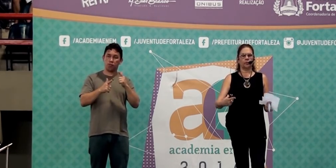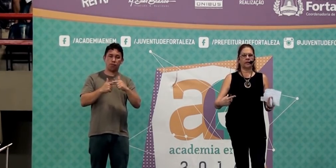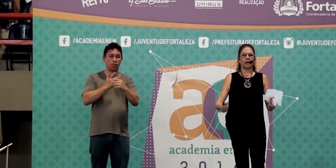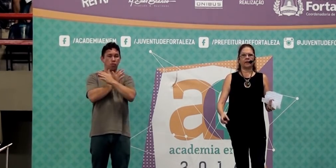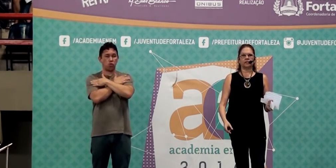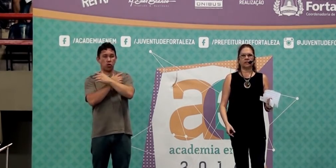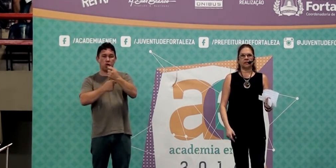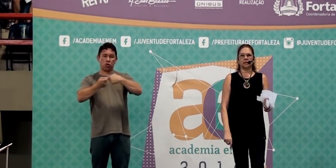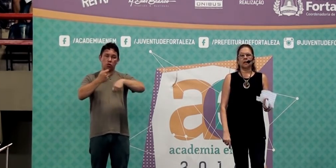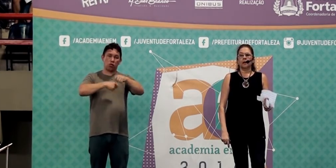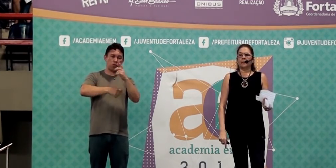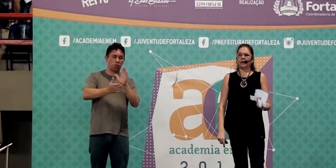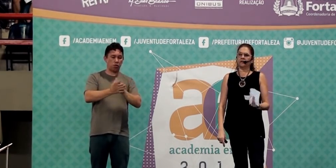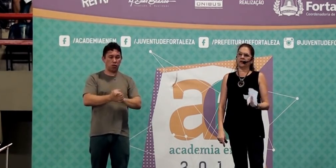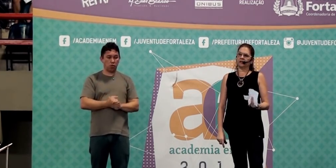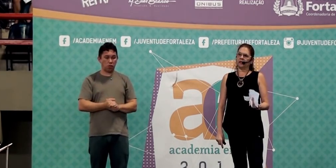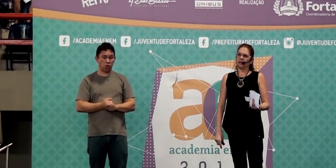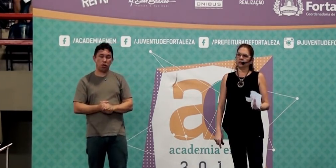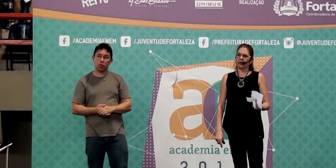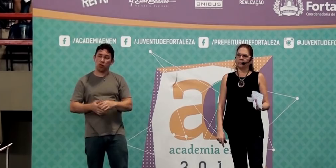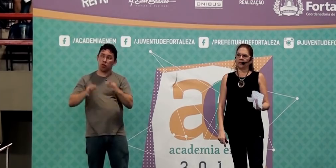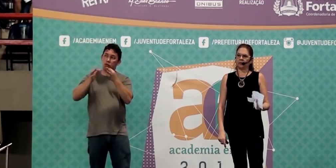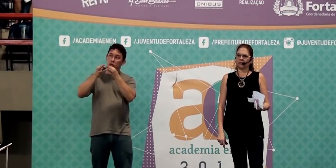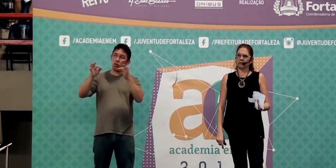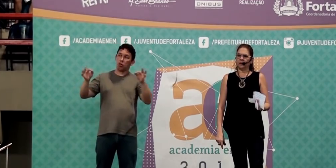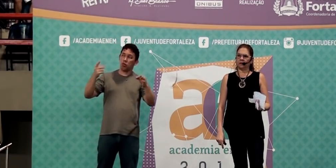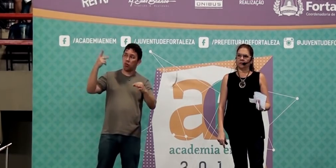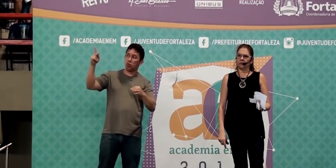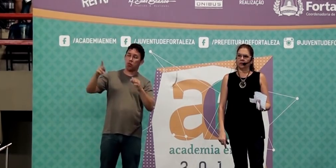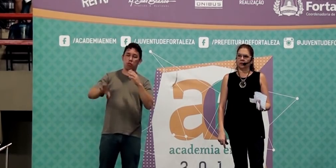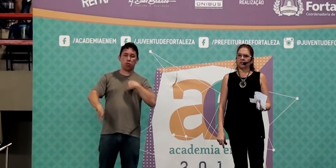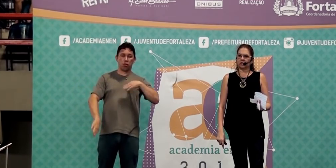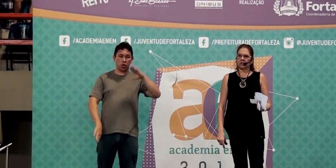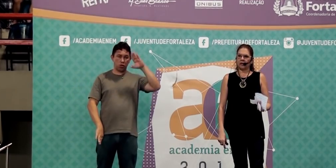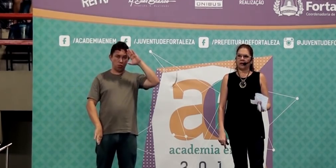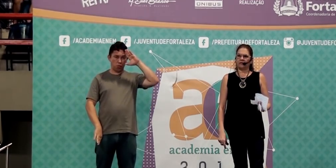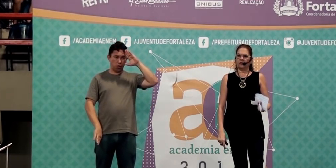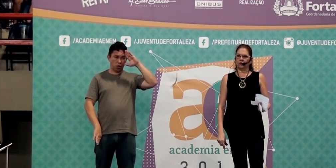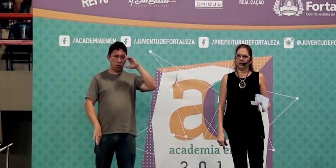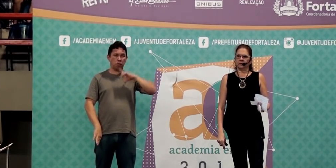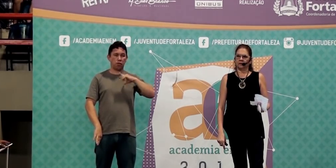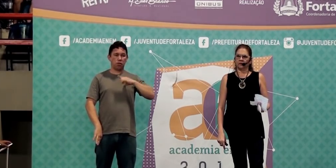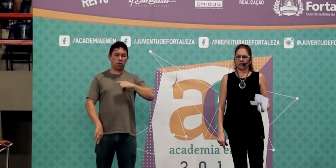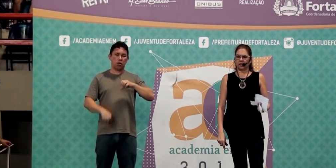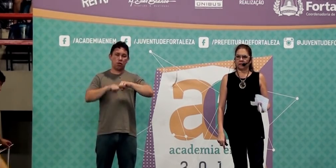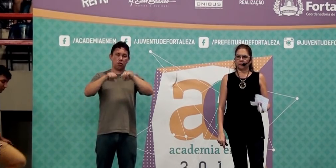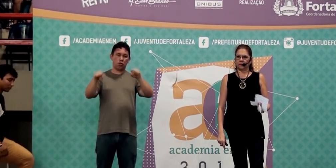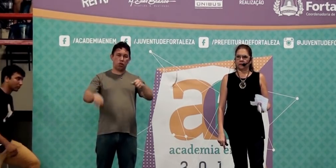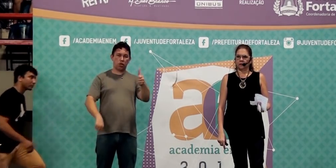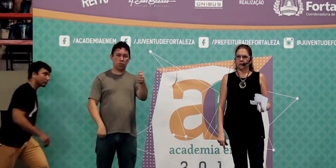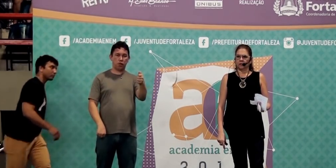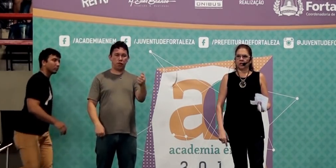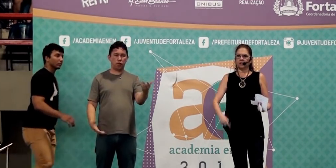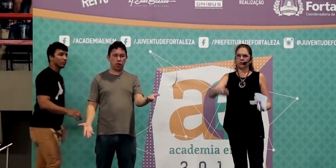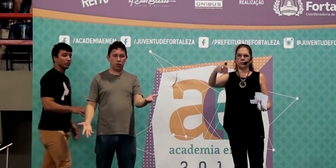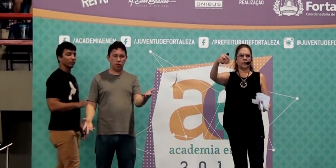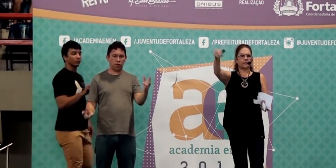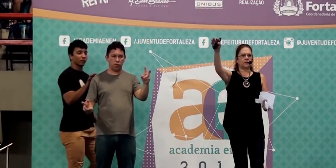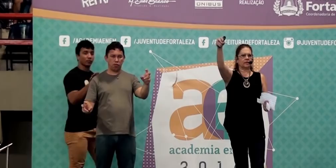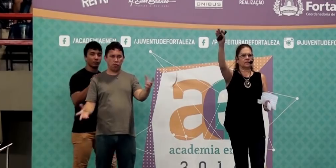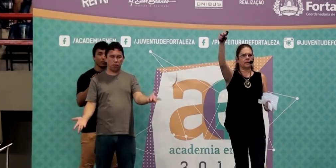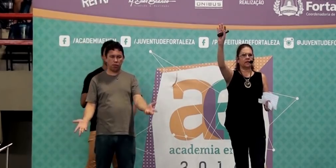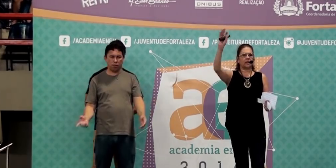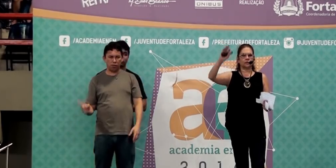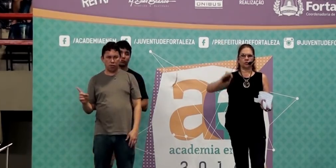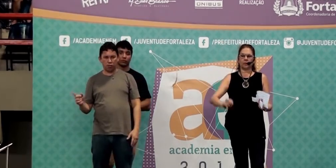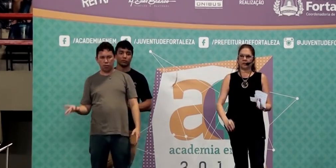emprego, da economia e tal. Aí diz assim, parafraseando o Capitão Nascimento, o sistema é foda. Fecha aspas. Gente, o